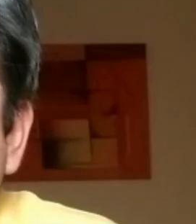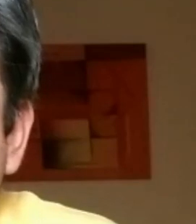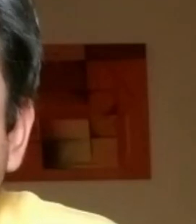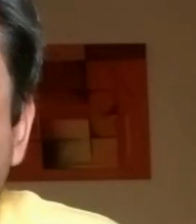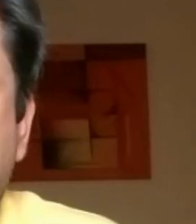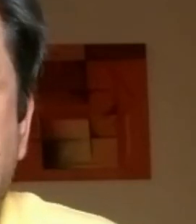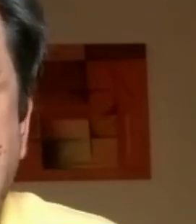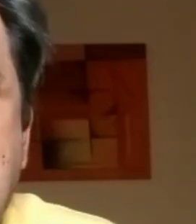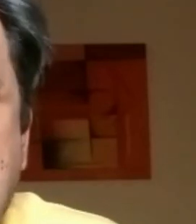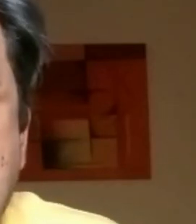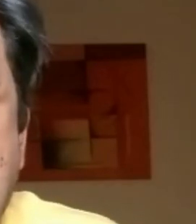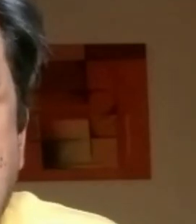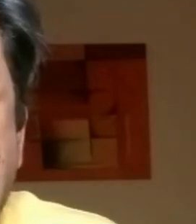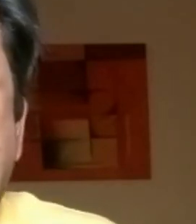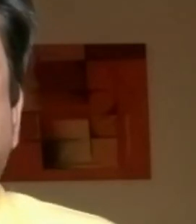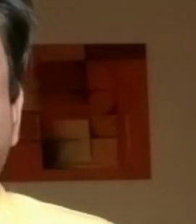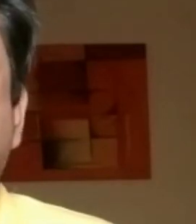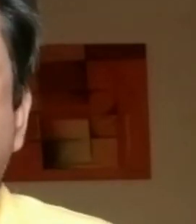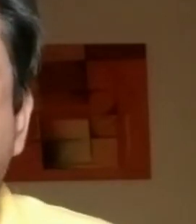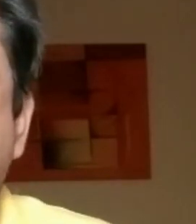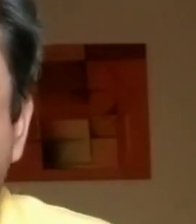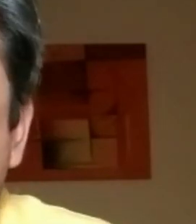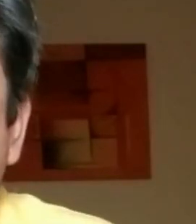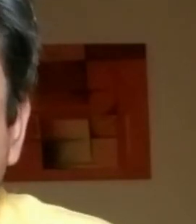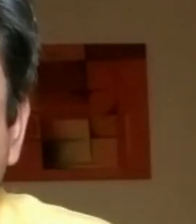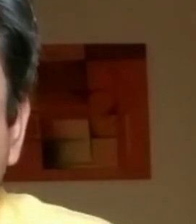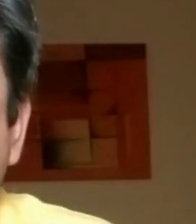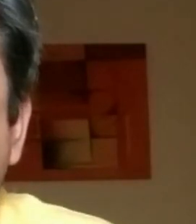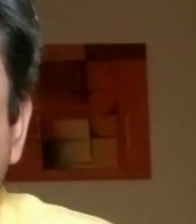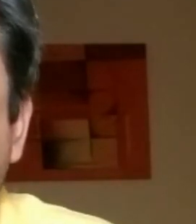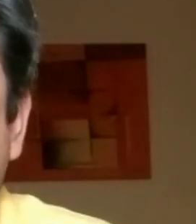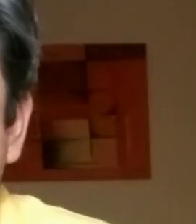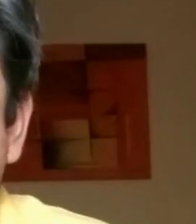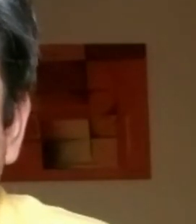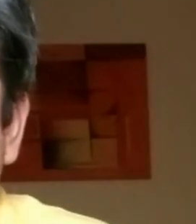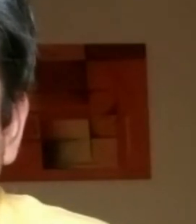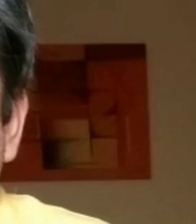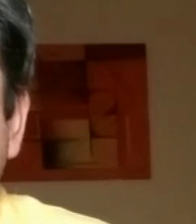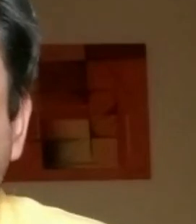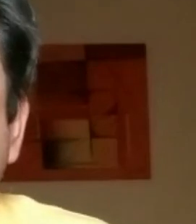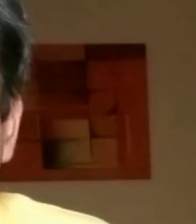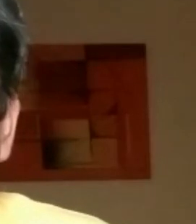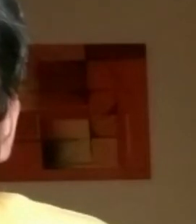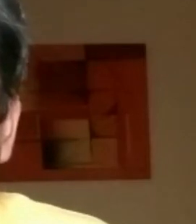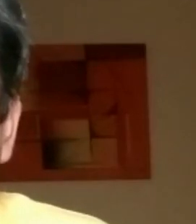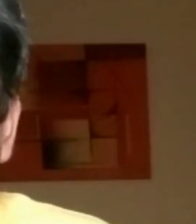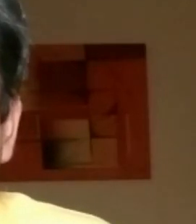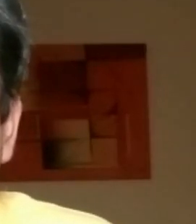grande abraço. Jornalismo aqui tem lado. O seu. Até mais, pessoal.